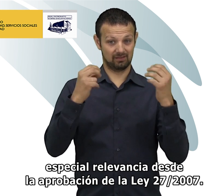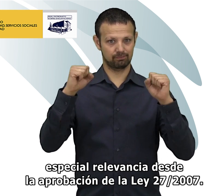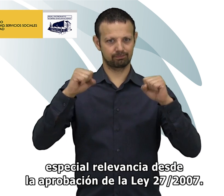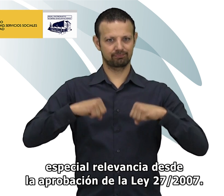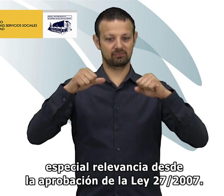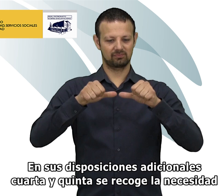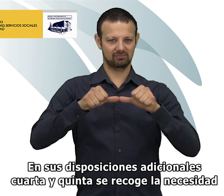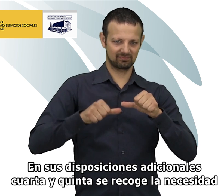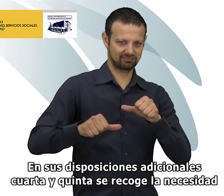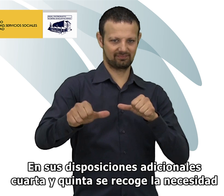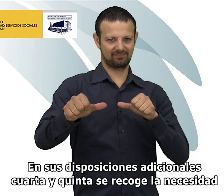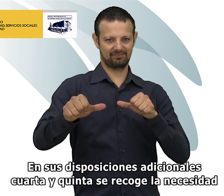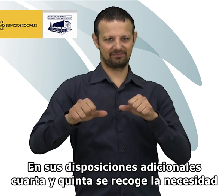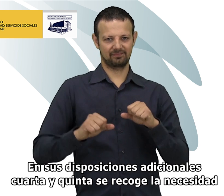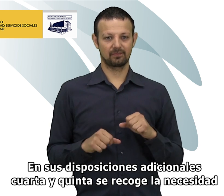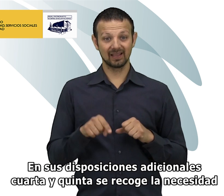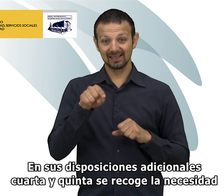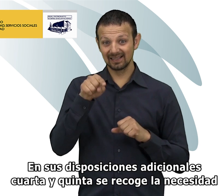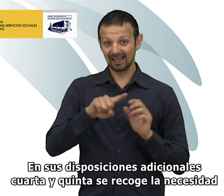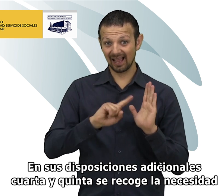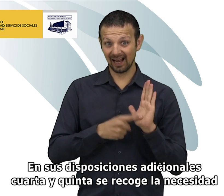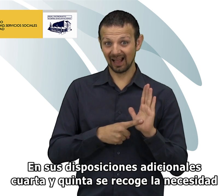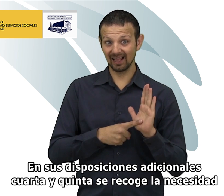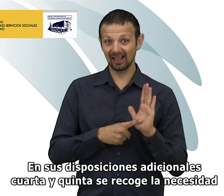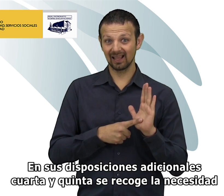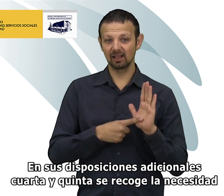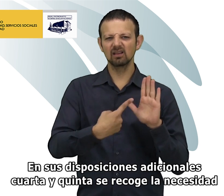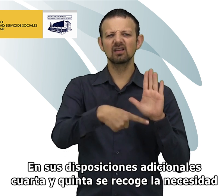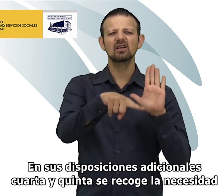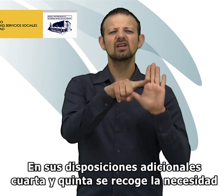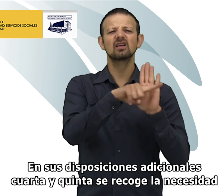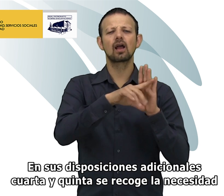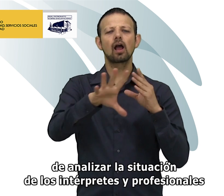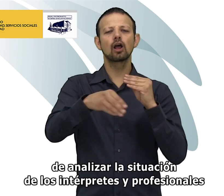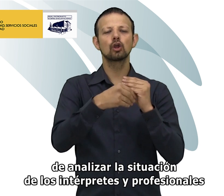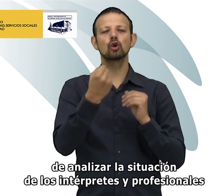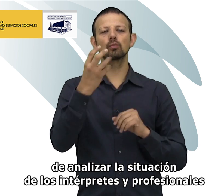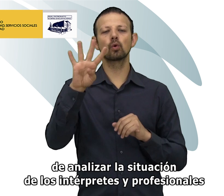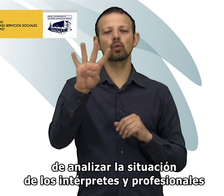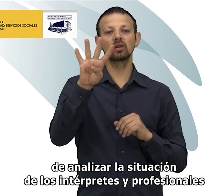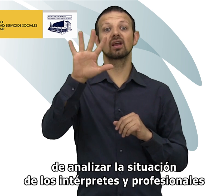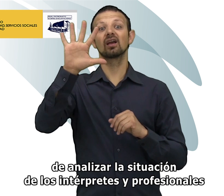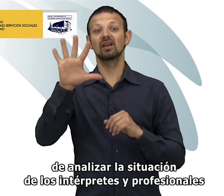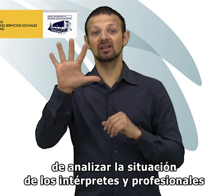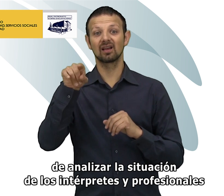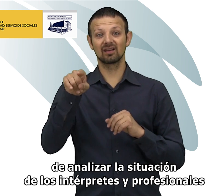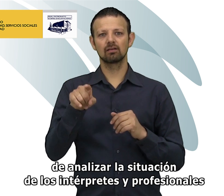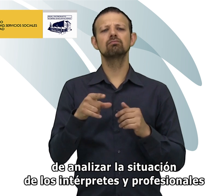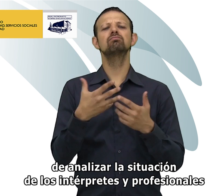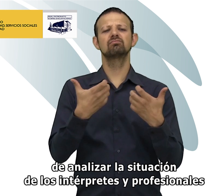sus disposiciones adicionales cuarta y quinta se recoge la necesidad de analizar la situación de los intérpretes y